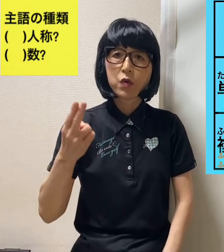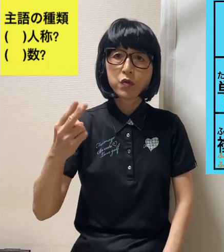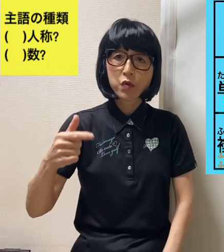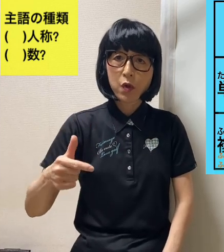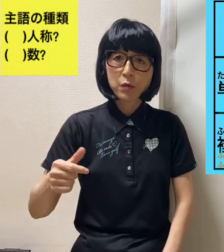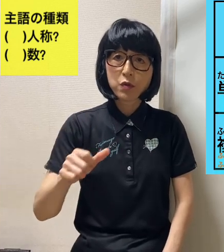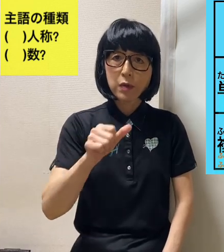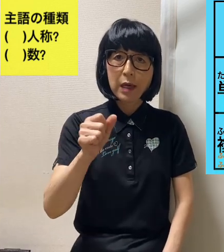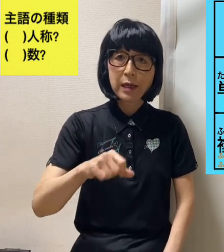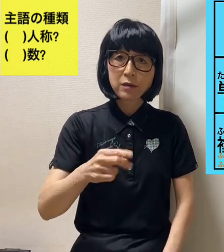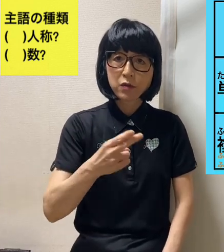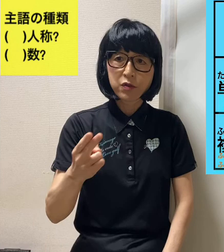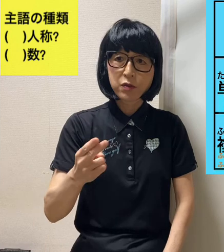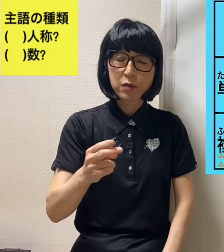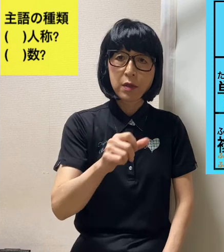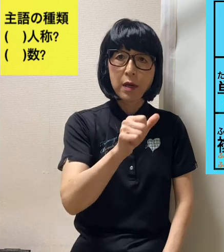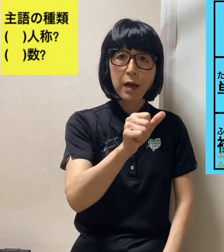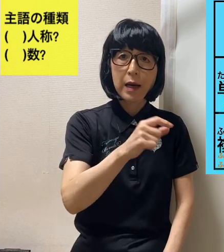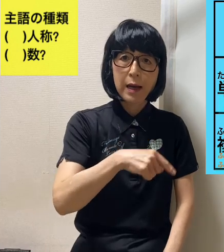9、トム&アン。